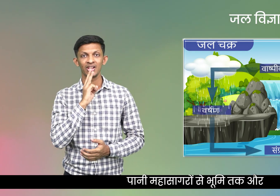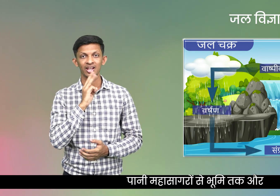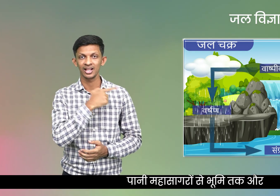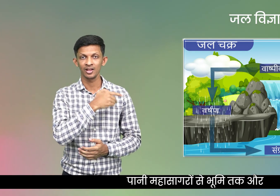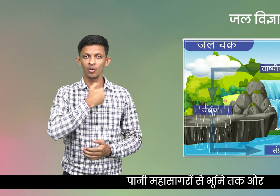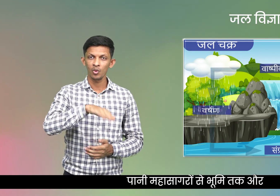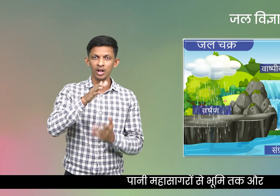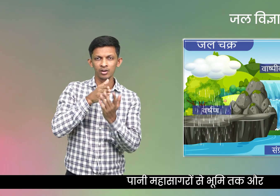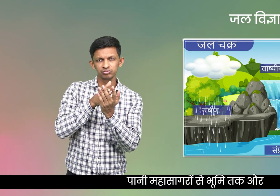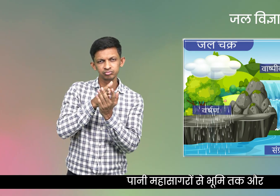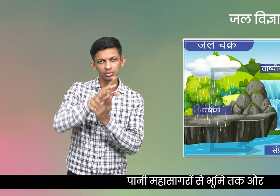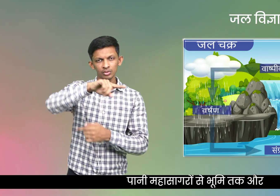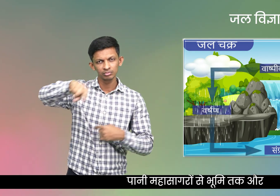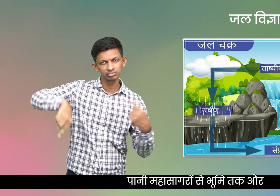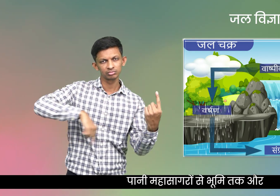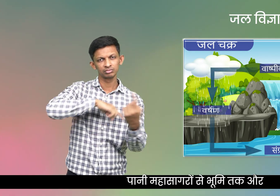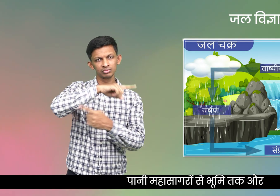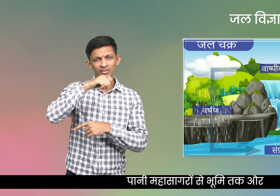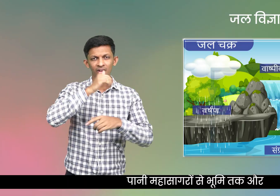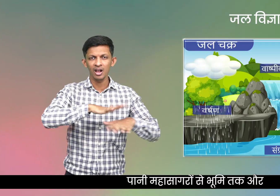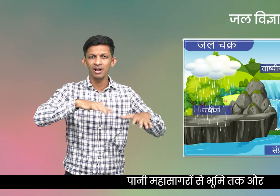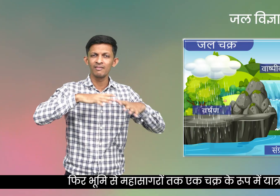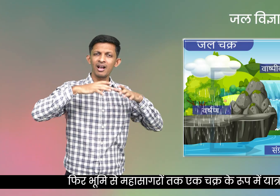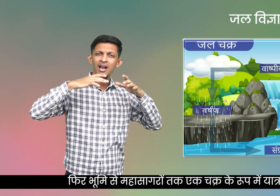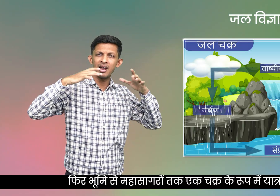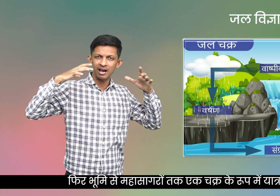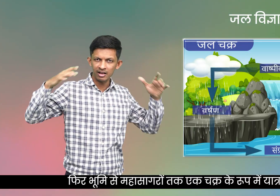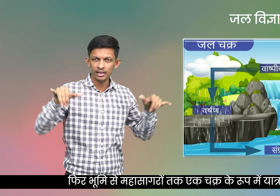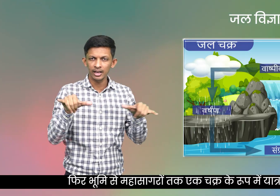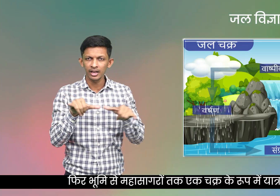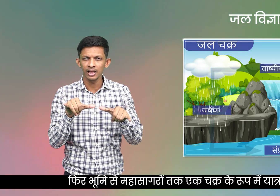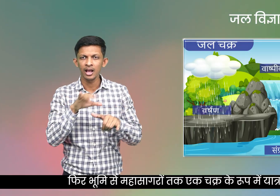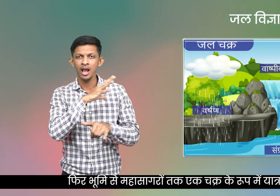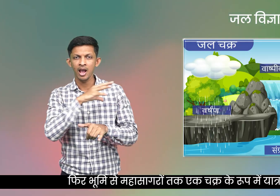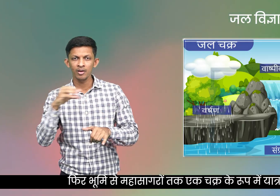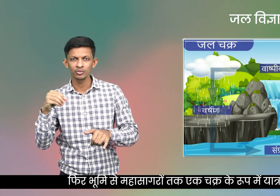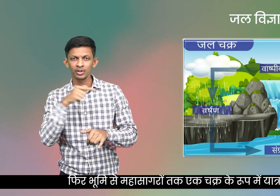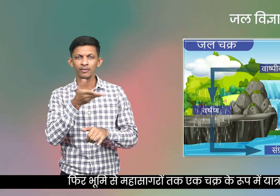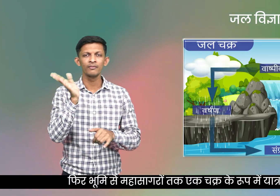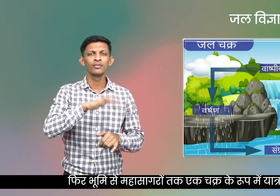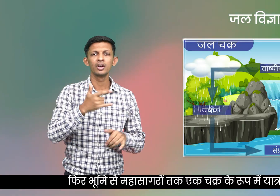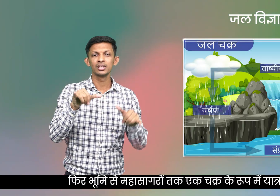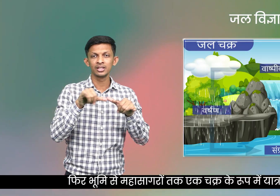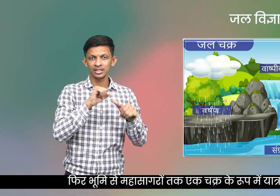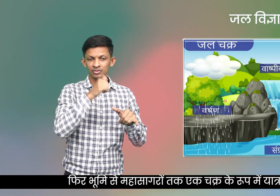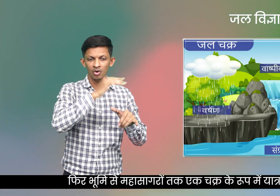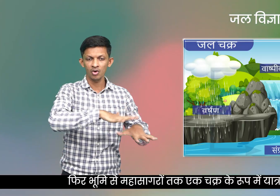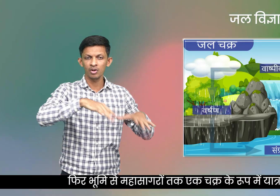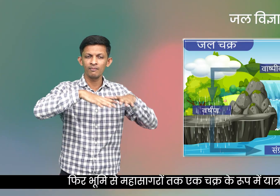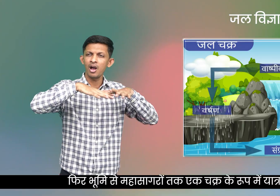पानी महासागरों से भूमि तक और फिर भूमि से महासागरों तक एक चक्र के